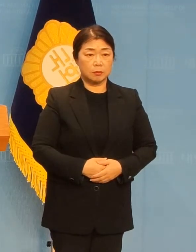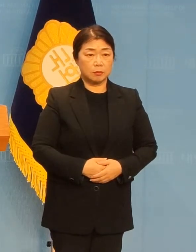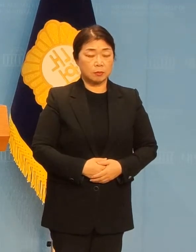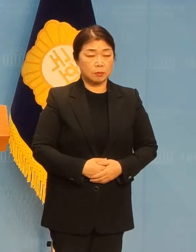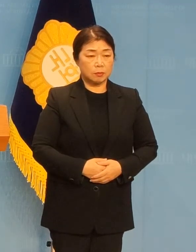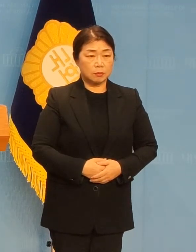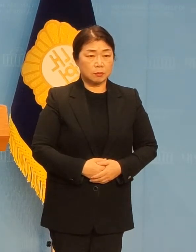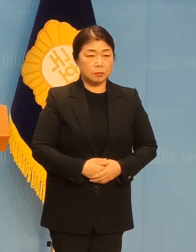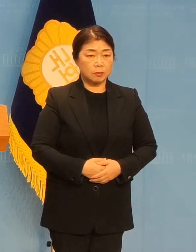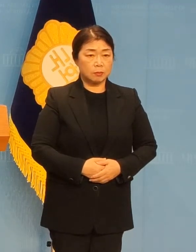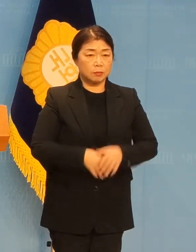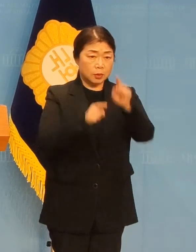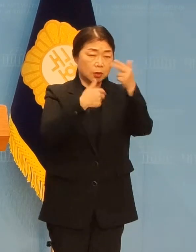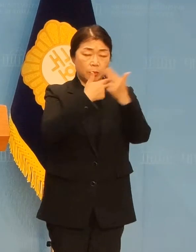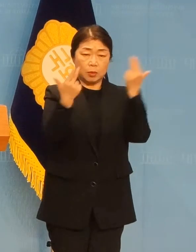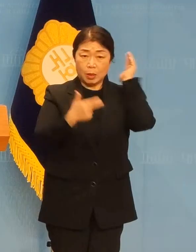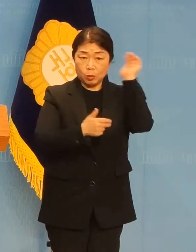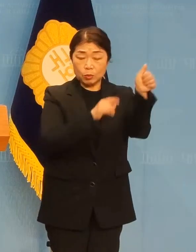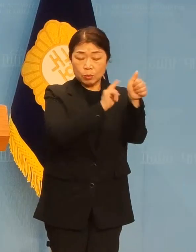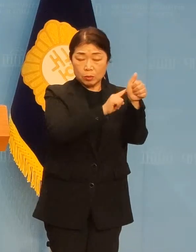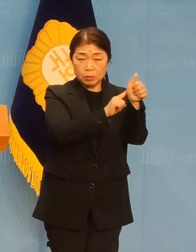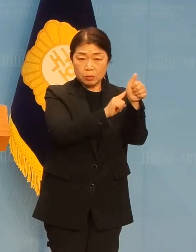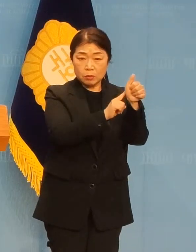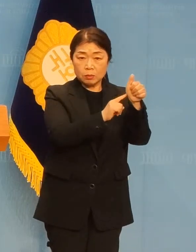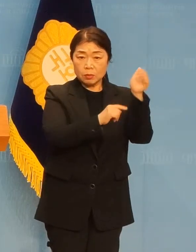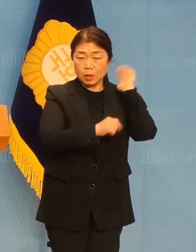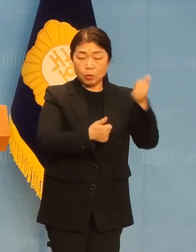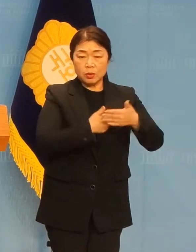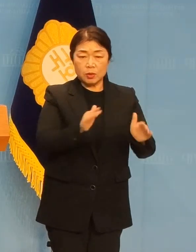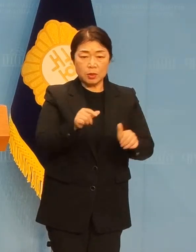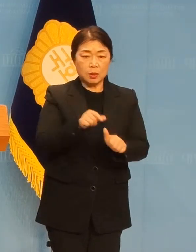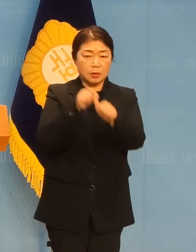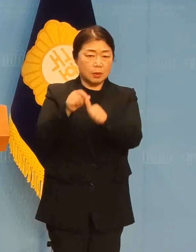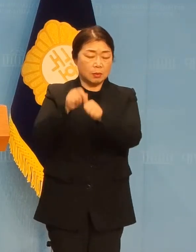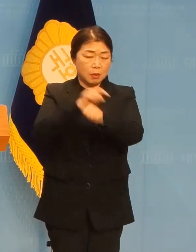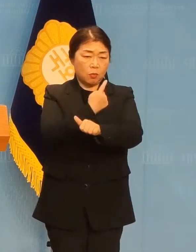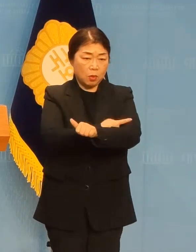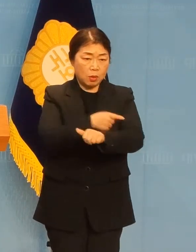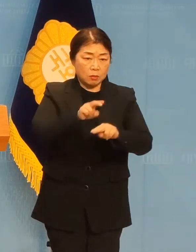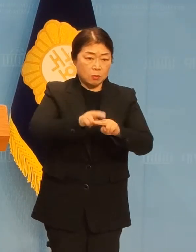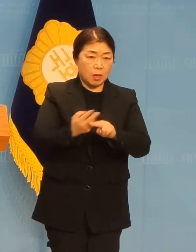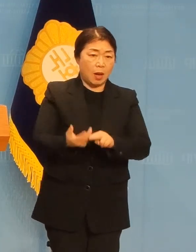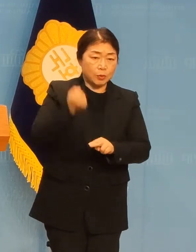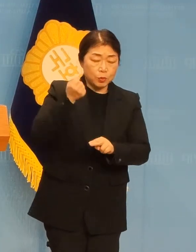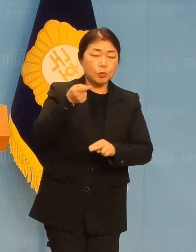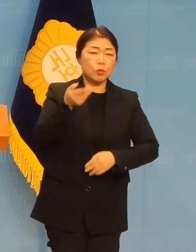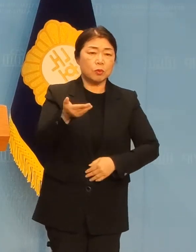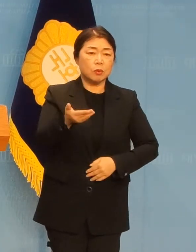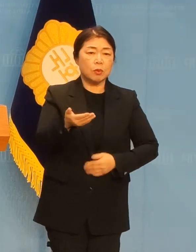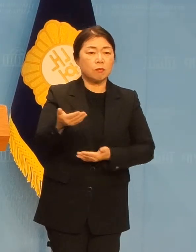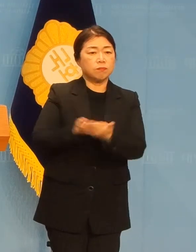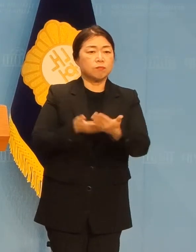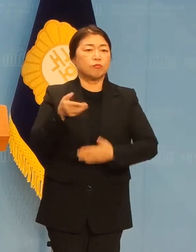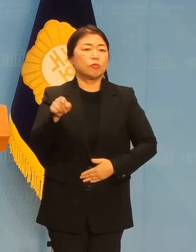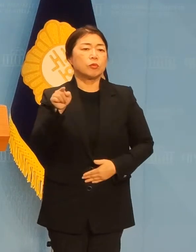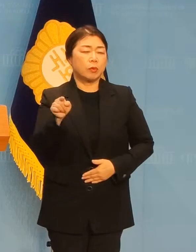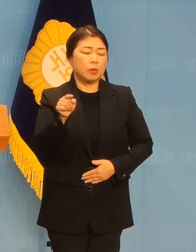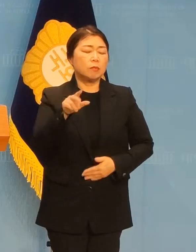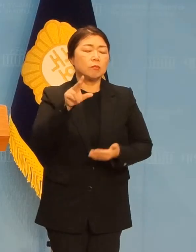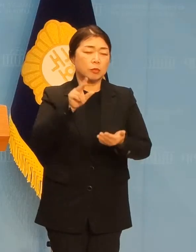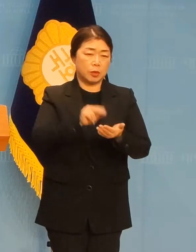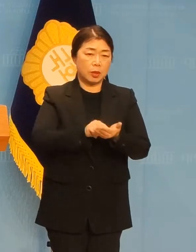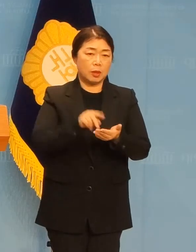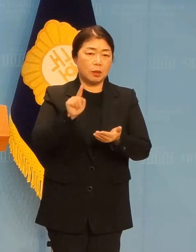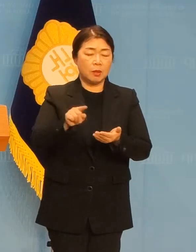이재명 대통령은 대통령실 인사권이 얼마나 사적이고 음성적인 방식으로 취급되어 왔는지